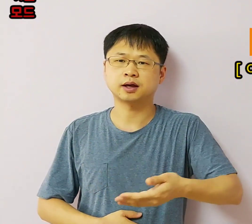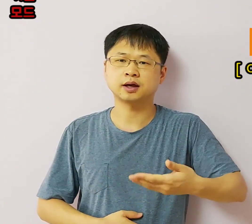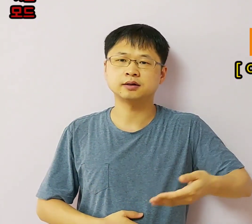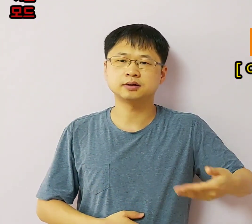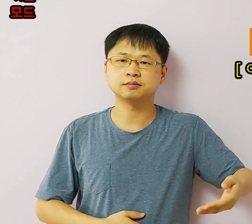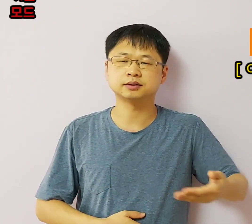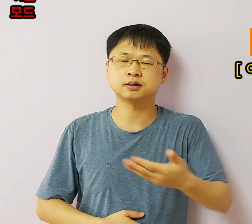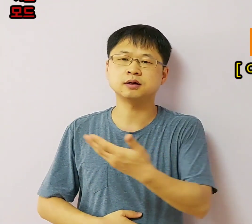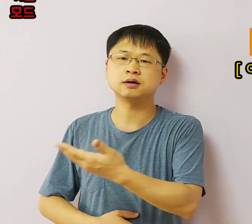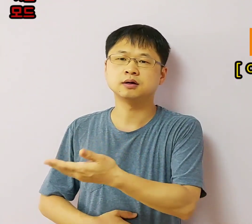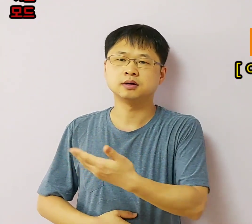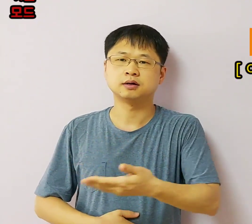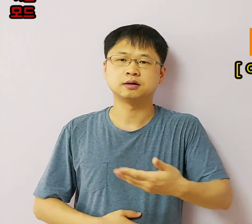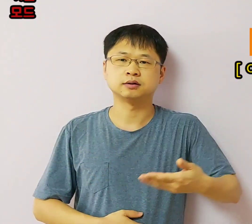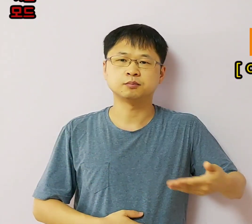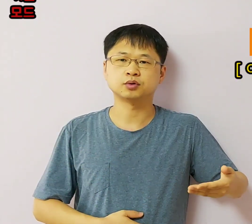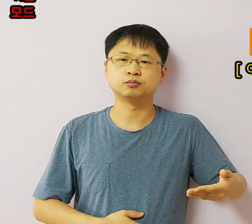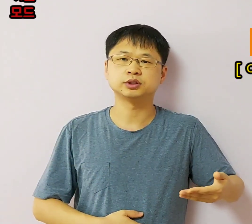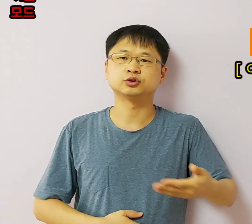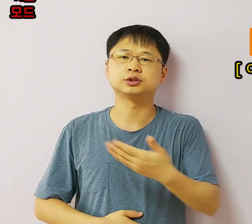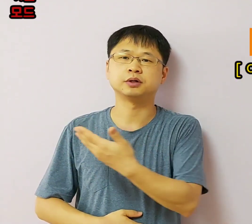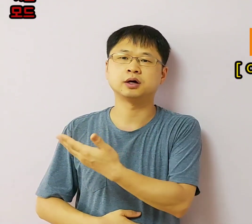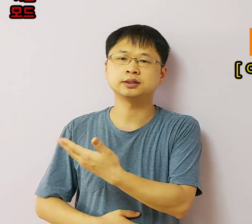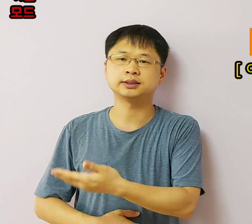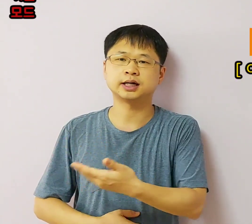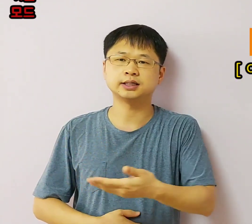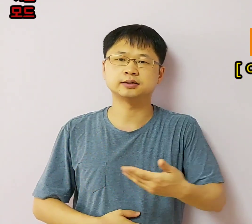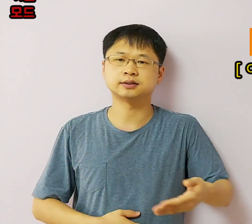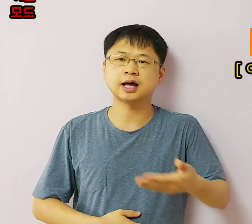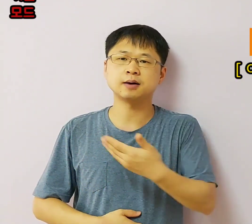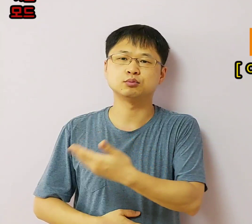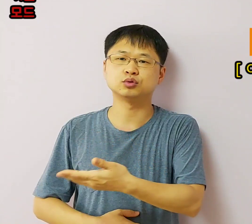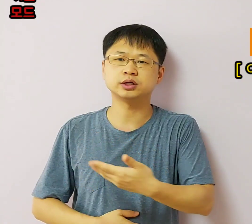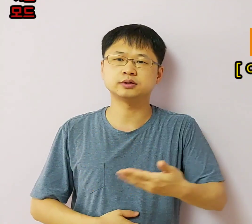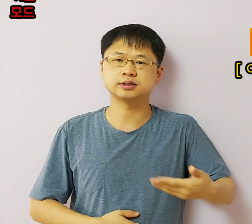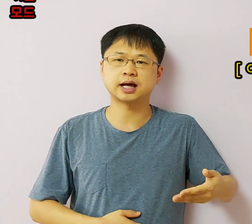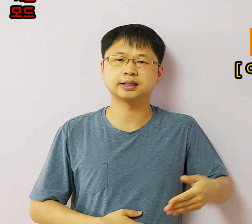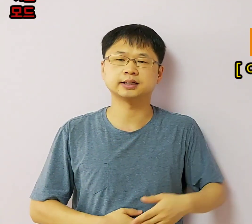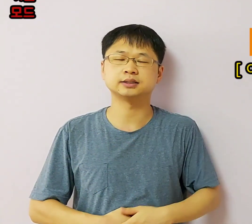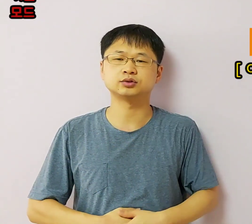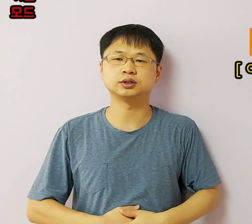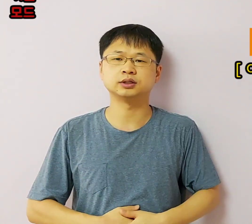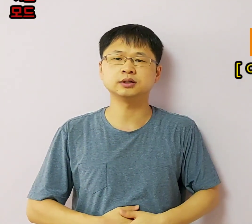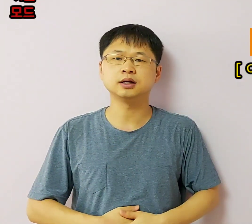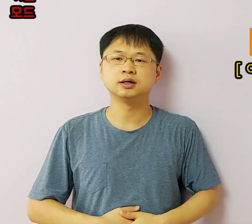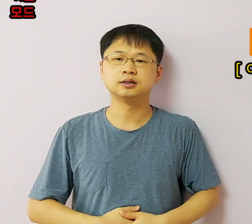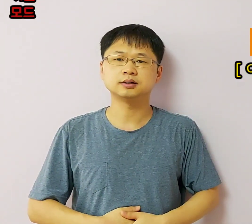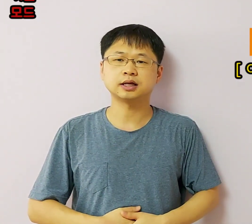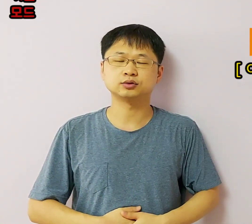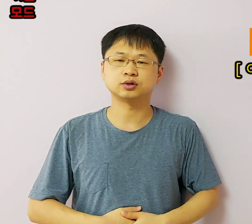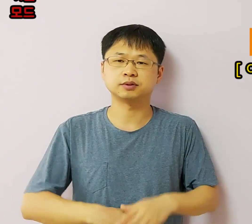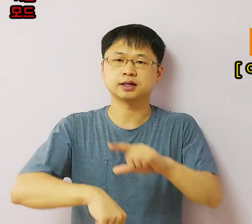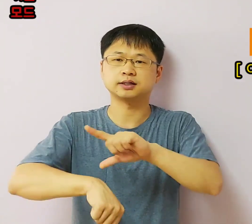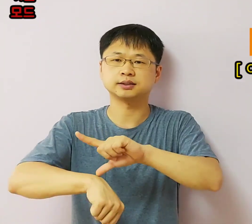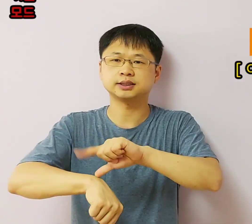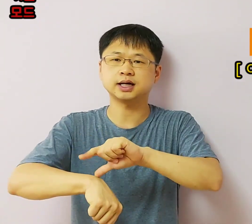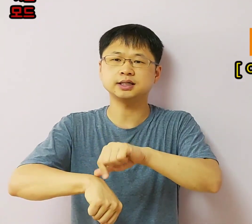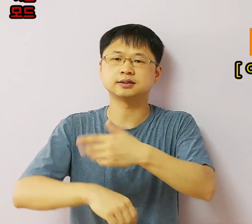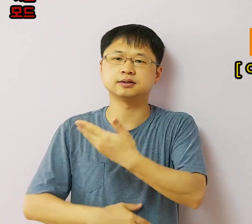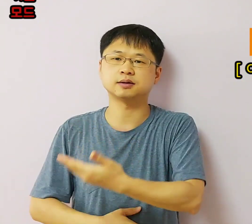가볍게 흔들면서 옆으로 움직여 주시면 시간이 흐르다, 물이 흐르다 할 때 쓸 수 있는 흐르다는 수어입니다. 그래서 시간이 흐르는 게